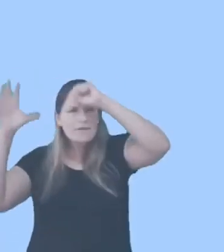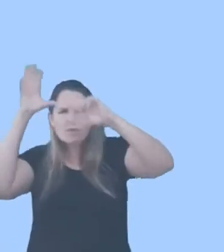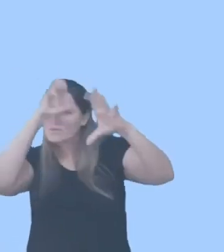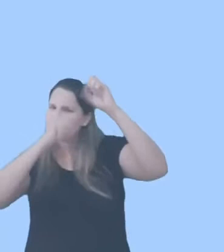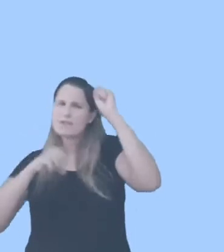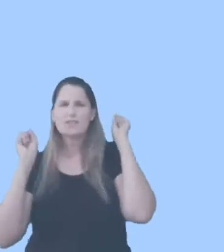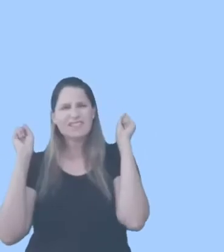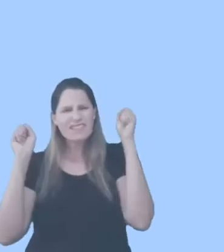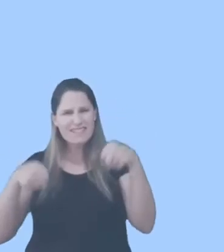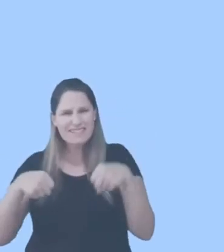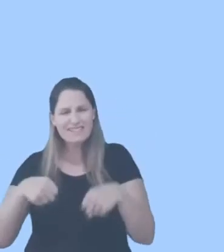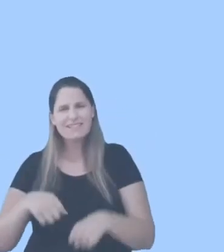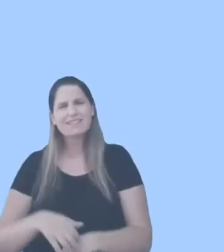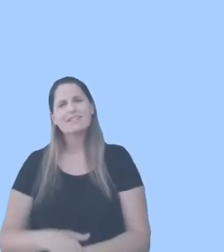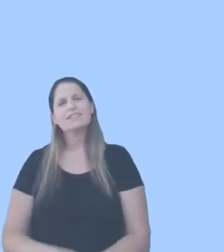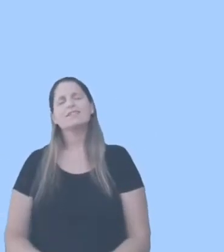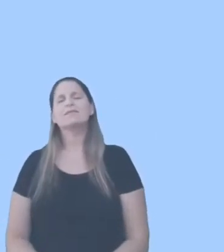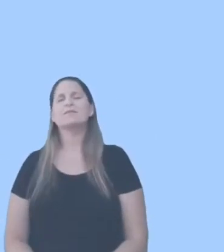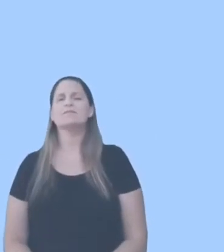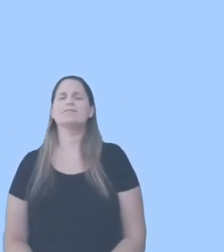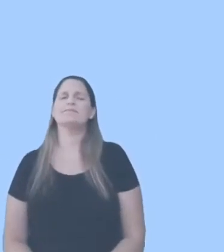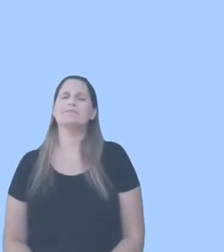podiam também escrever.